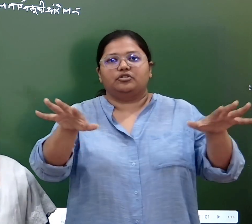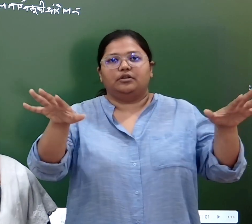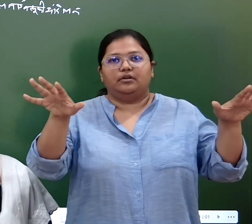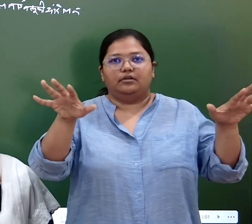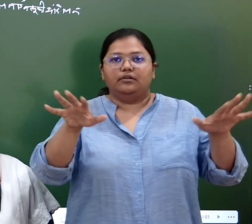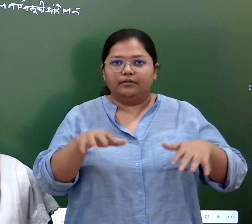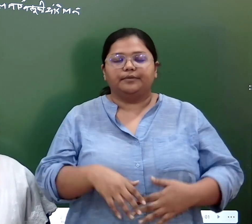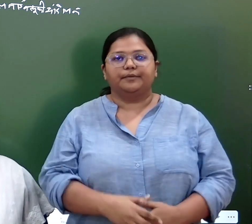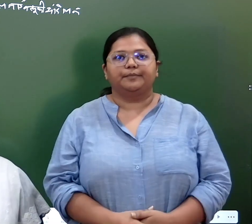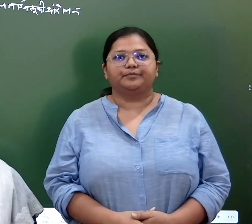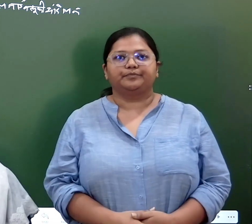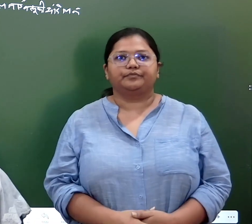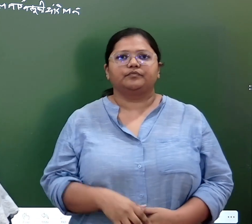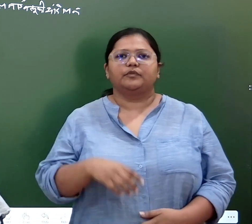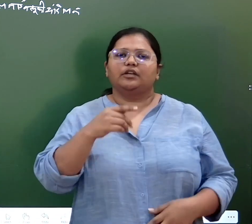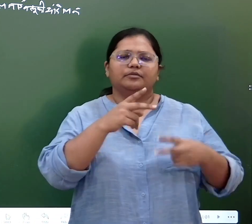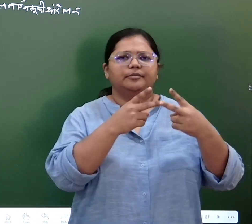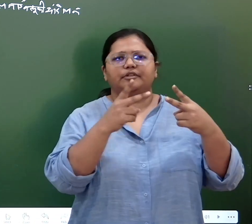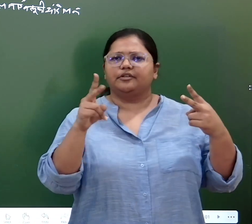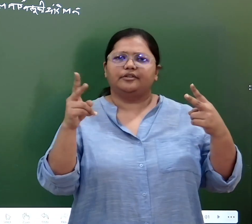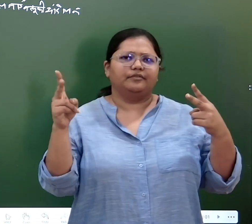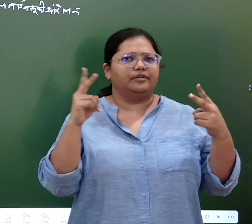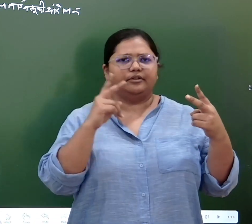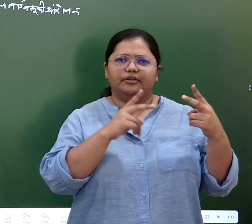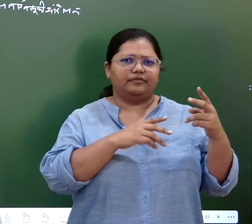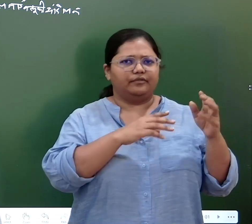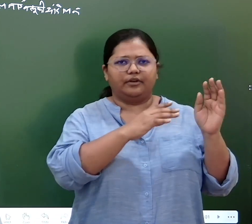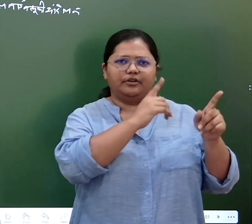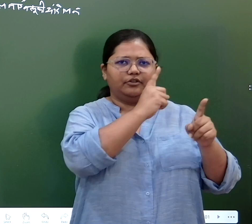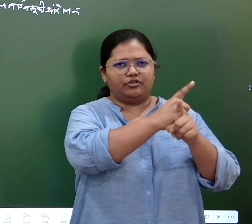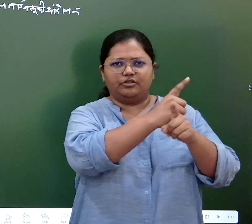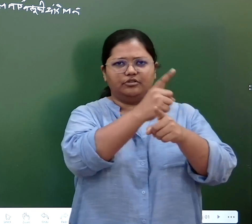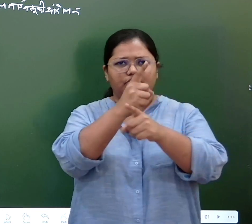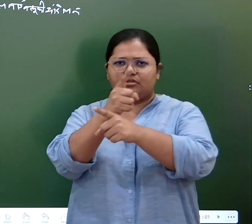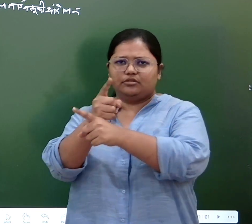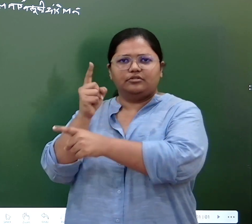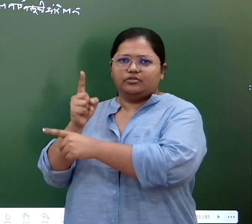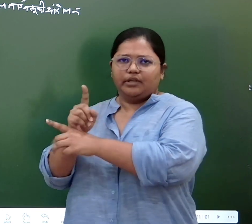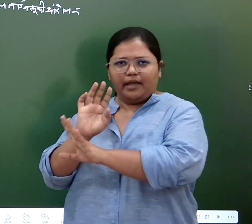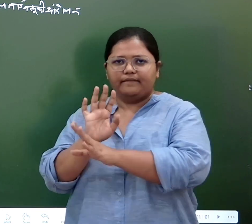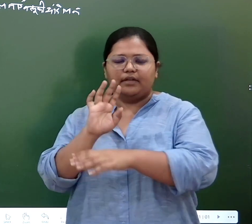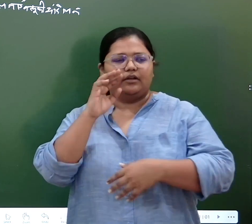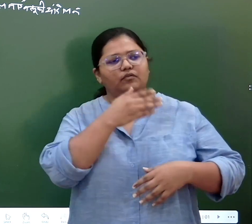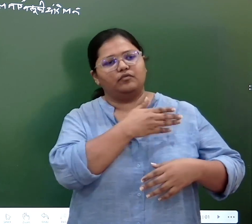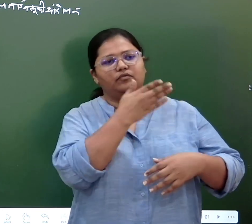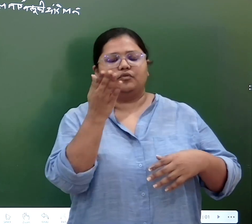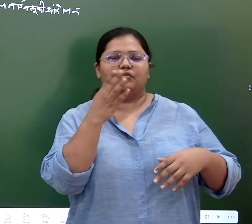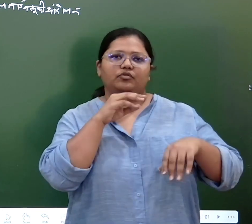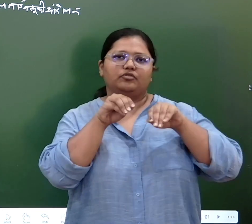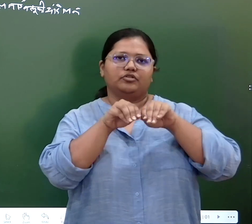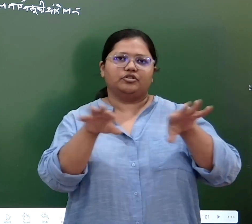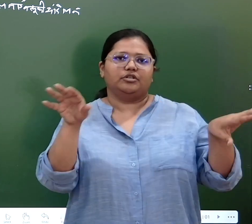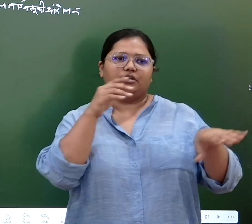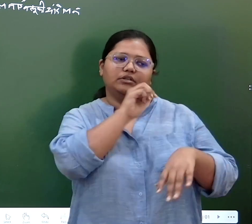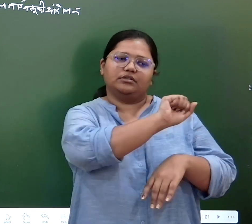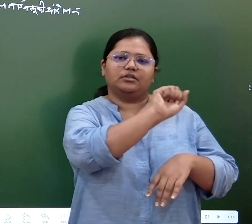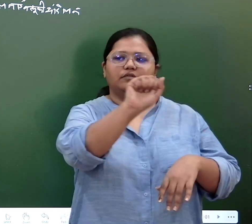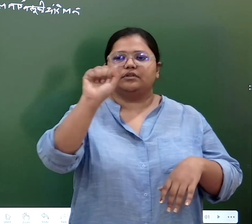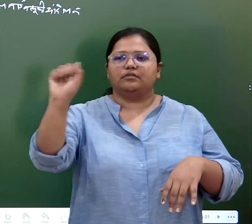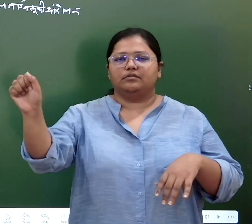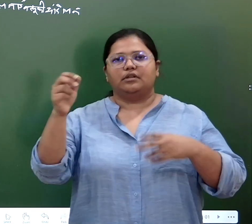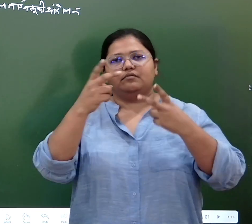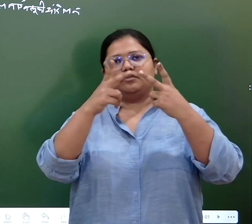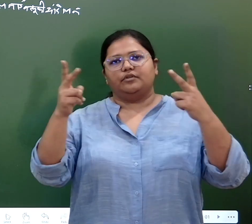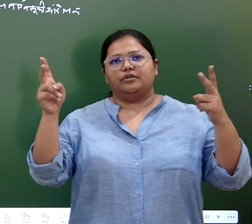का प्रतिपादन किया। ठीक है, अब जो है वो भक्ति आंदोलन जो है वो तीन चरणों में विकास हुआ था। भक्ति